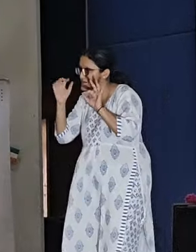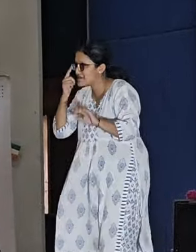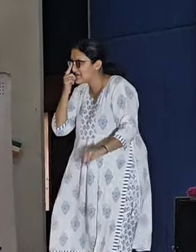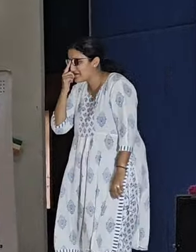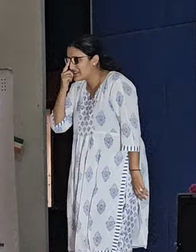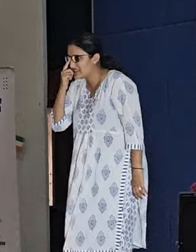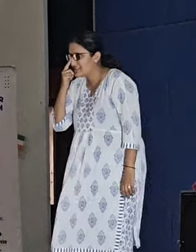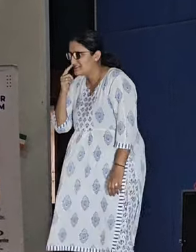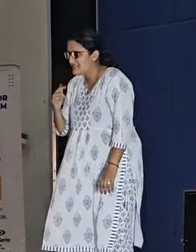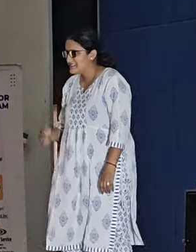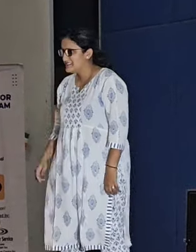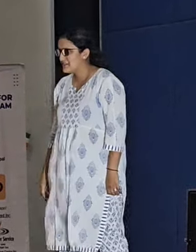अशर पेशेंट को।